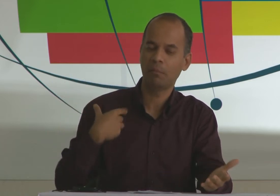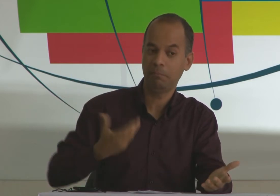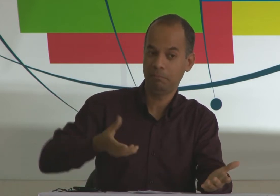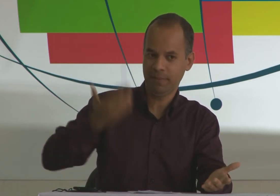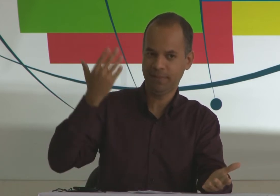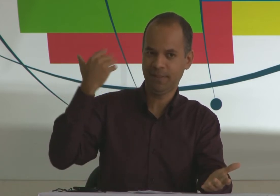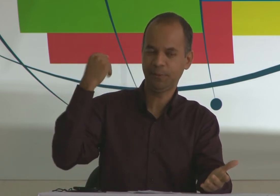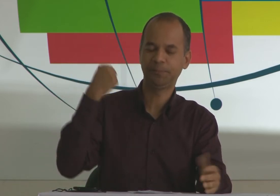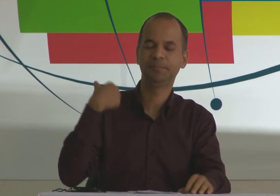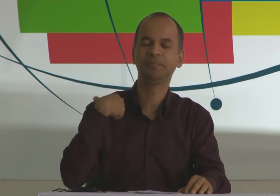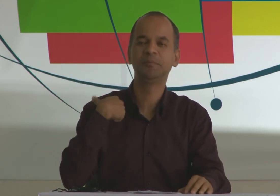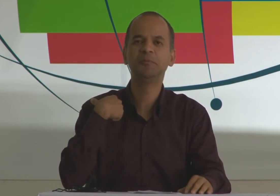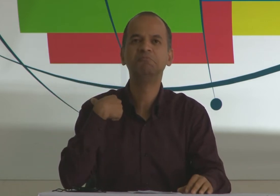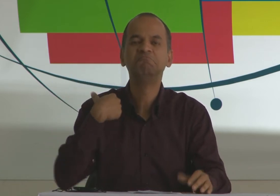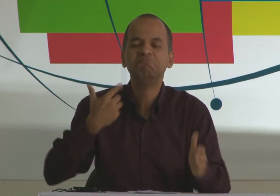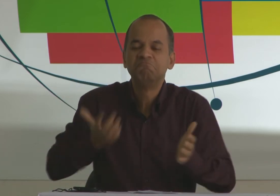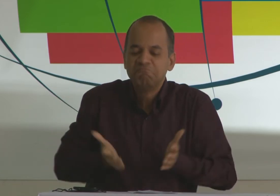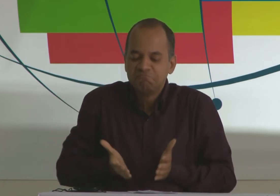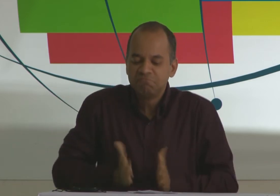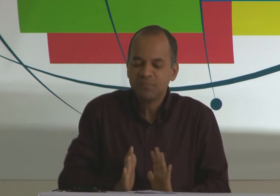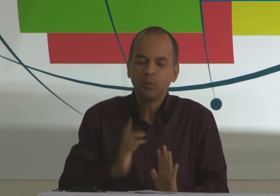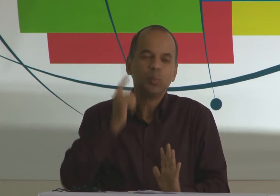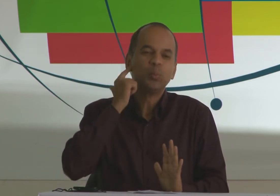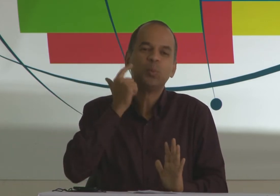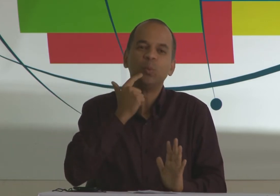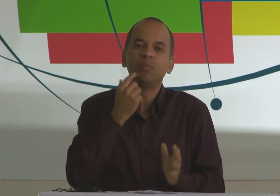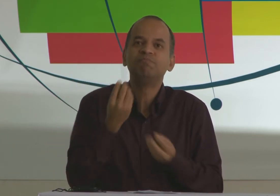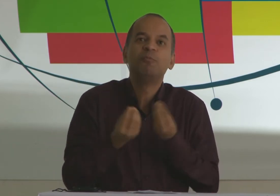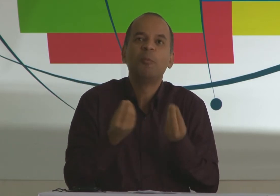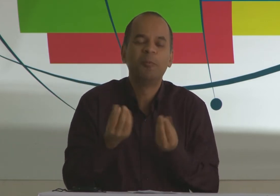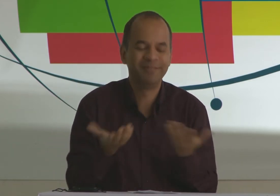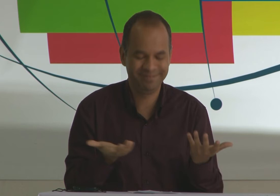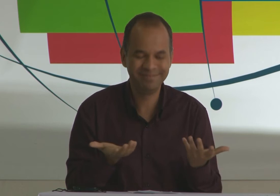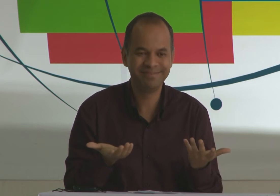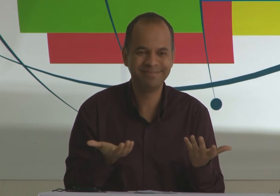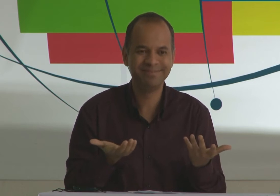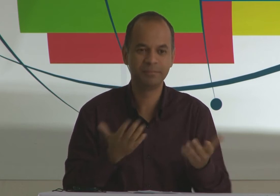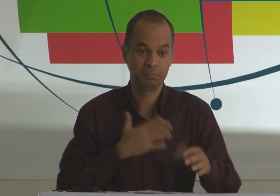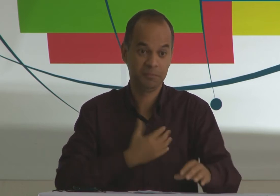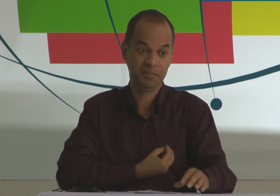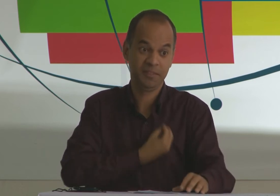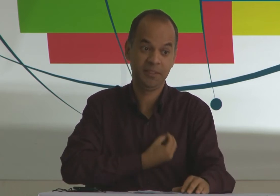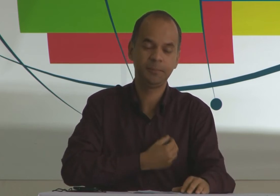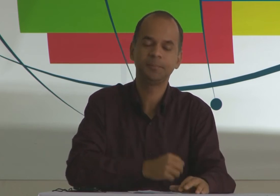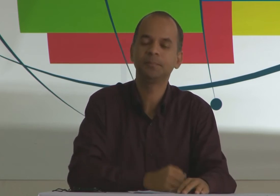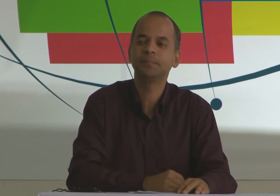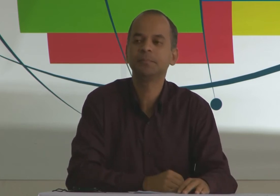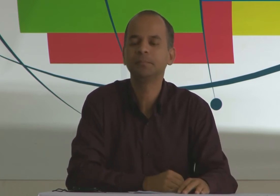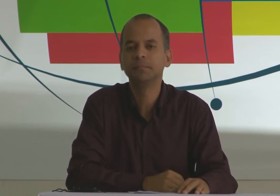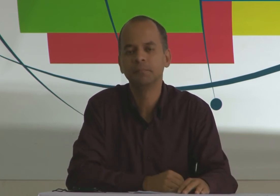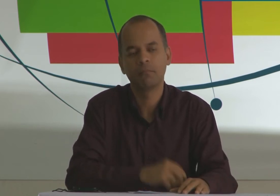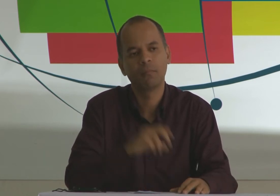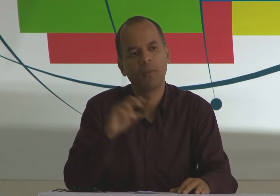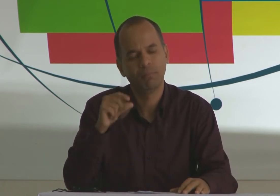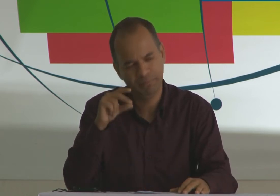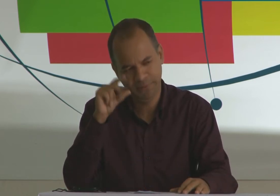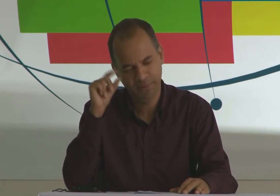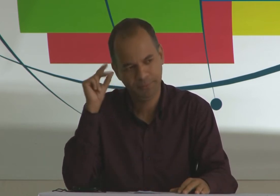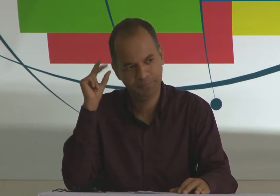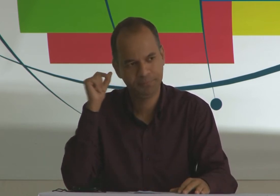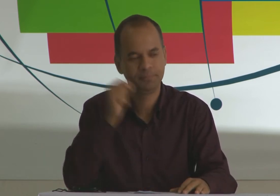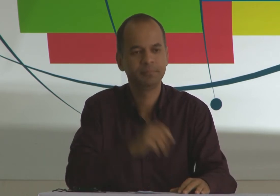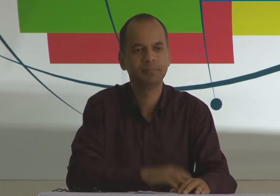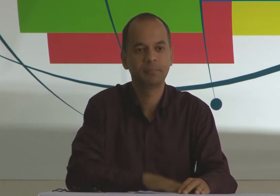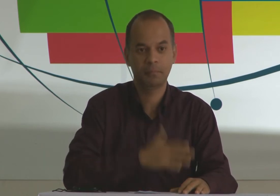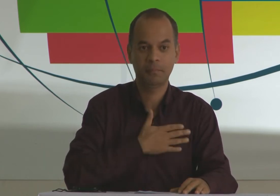isso precisa estar muito claro para a gente, porque é importante. Falando um pouquinho da minha trajetória como surdo, da minha vida.